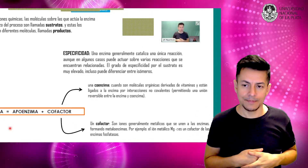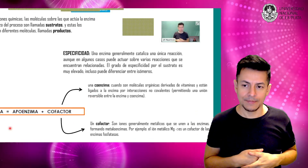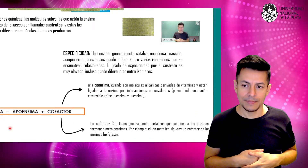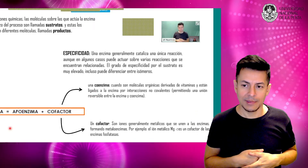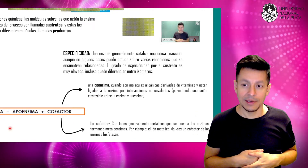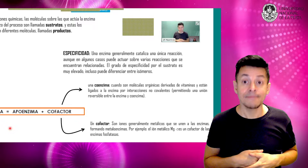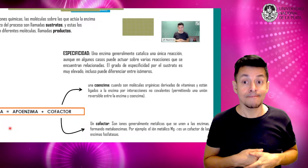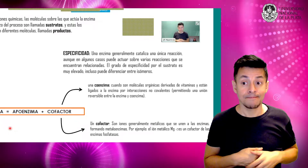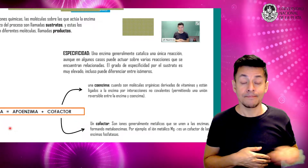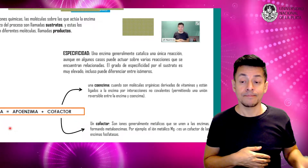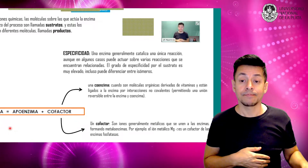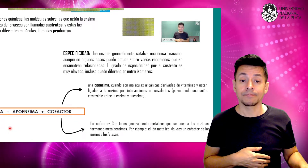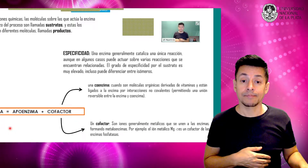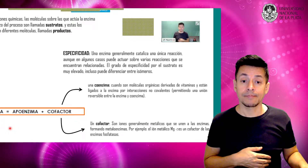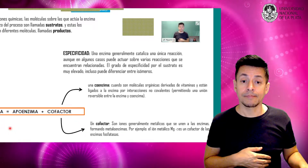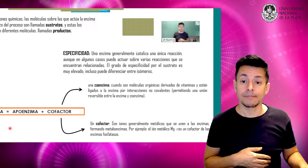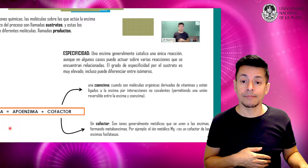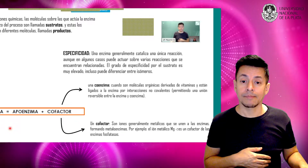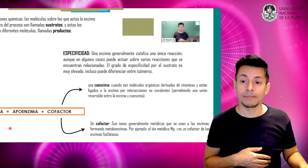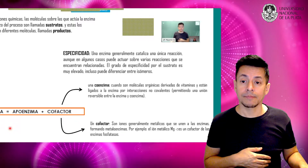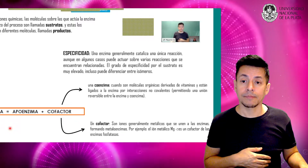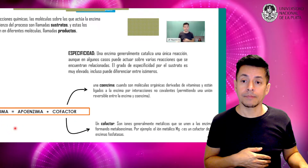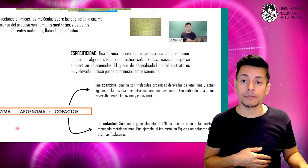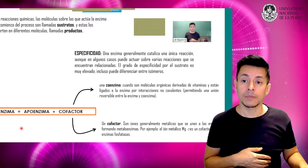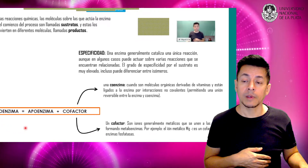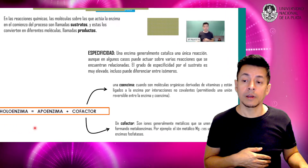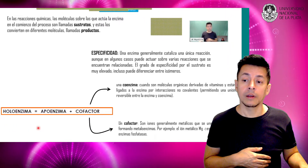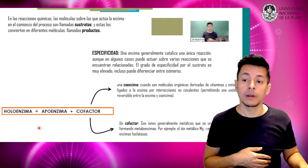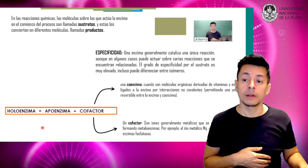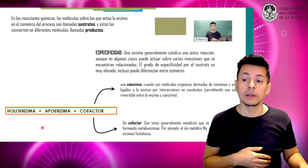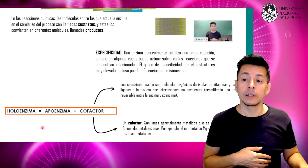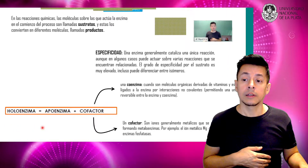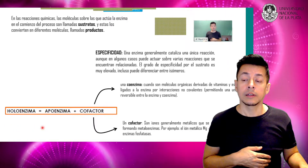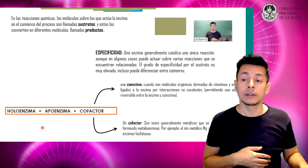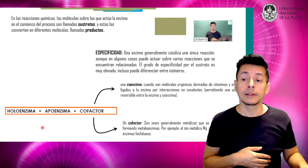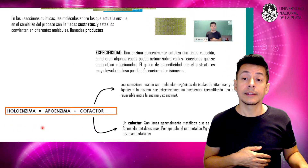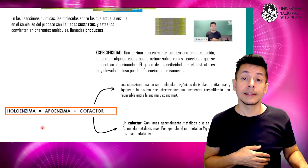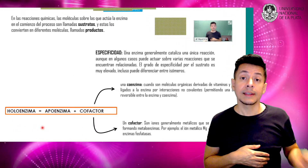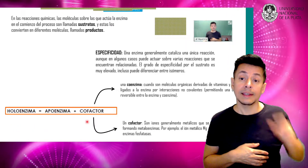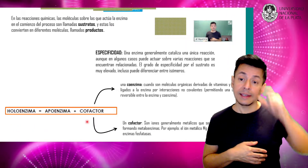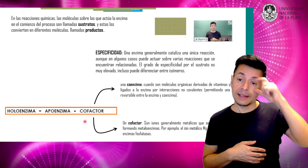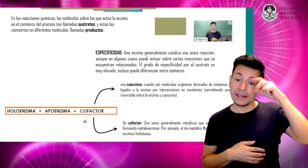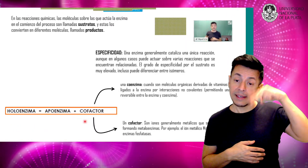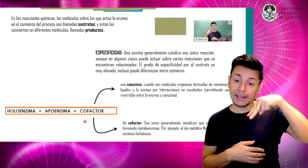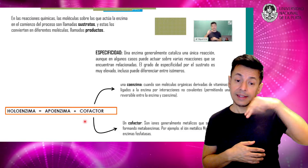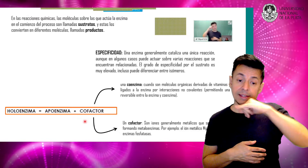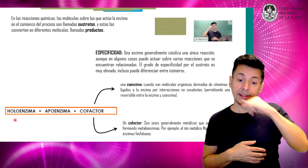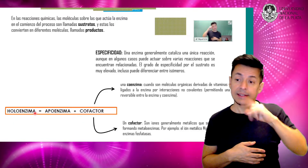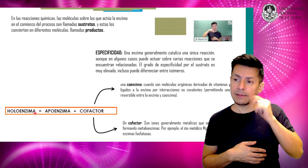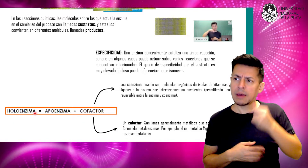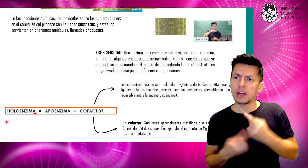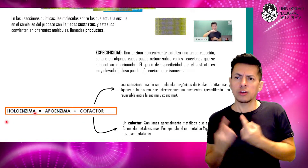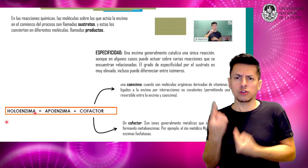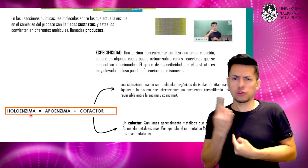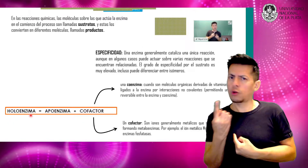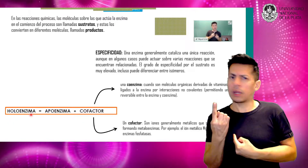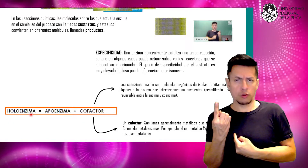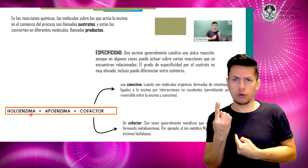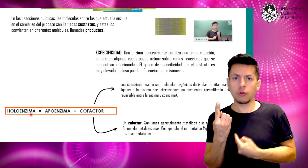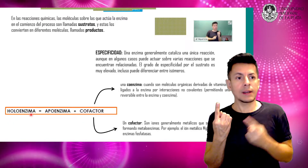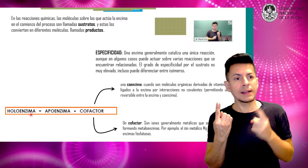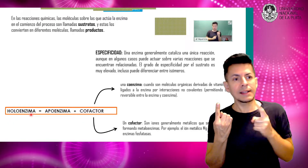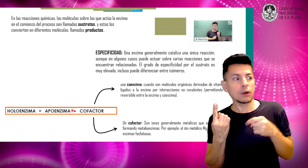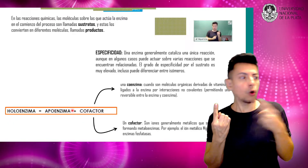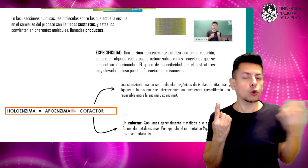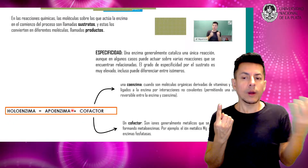Estas enzimas que necesitan de alguien más para funcionar, de un grupo químico más para funcionar, se las llama holoenzimas.